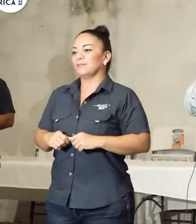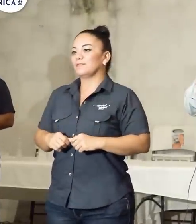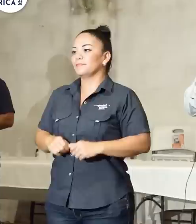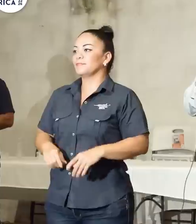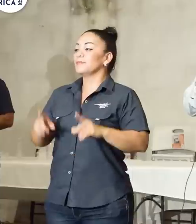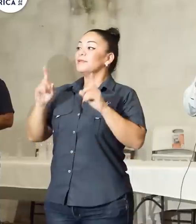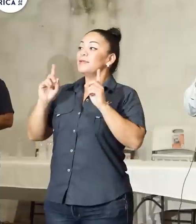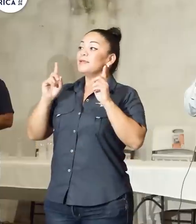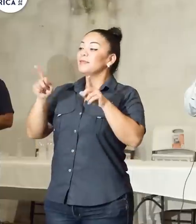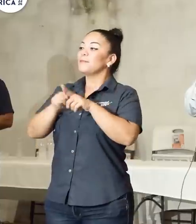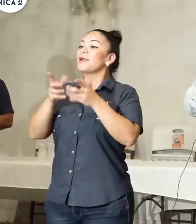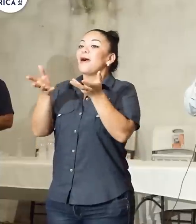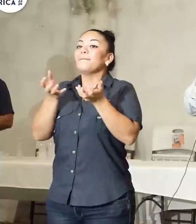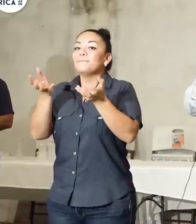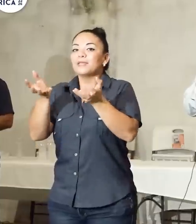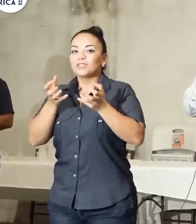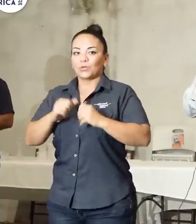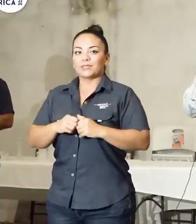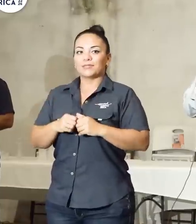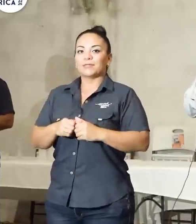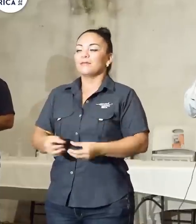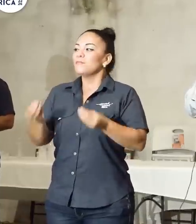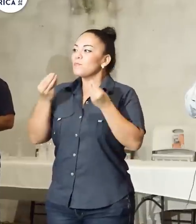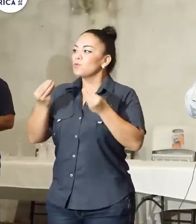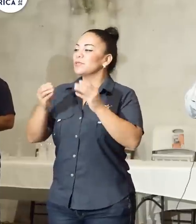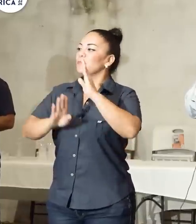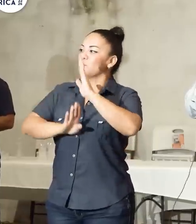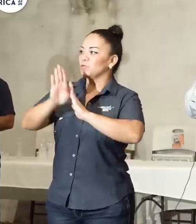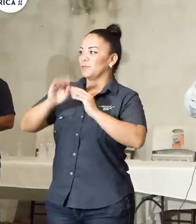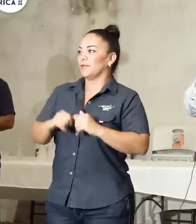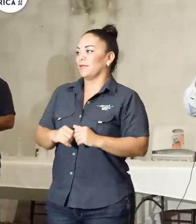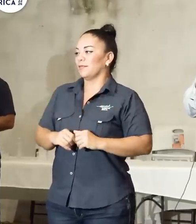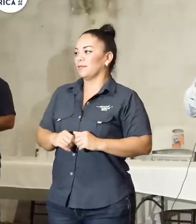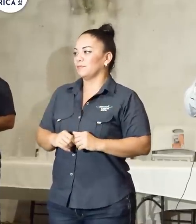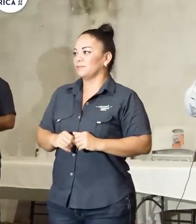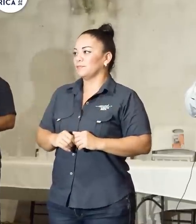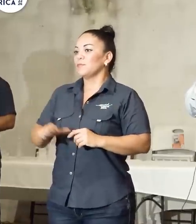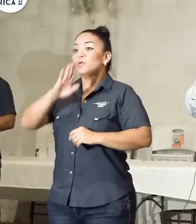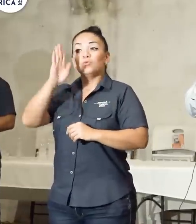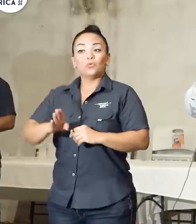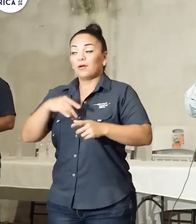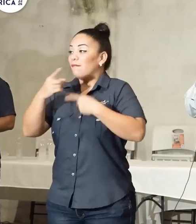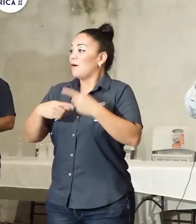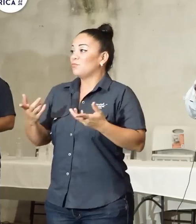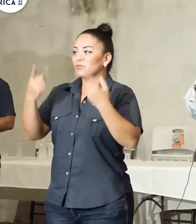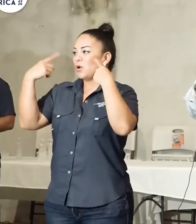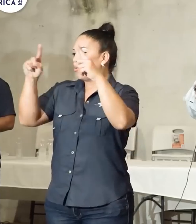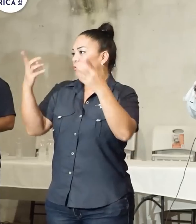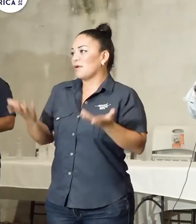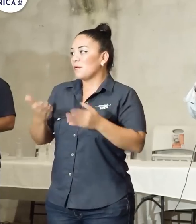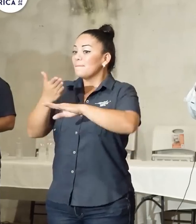y ambiciones de muchísima prosperidad. Nunca vamos a llegar a lograr